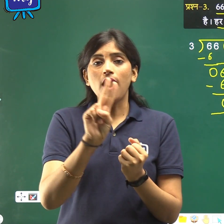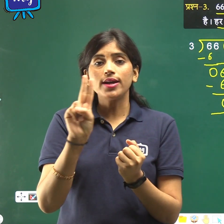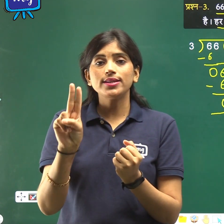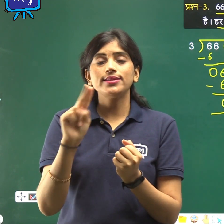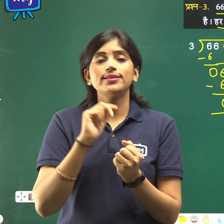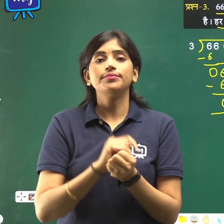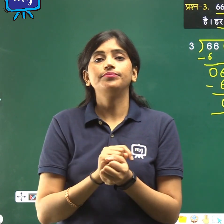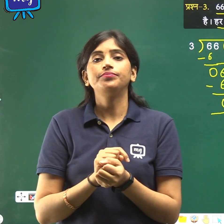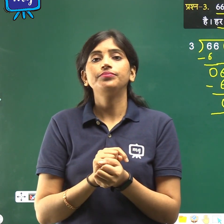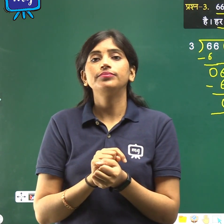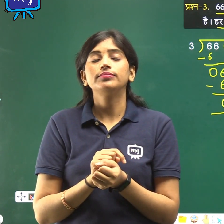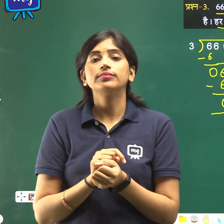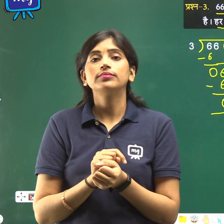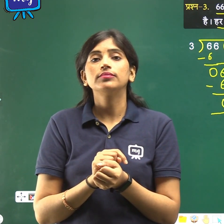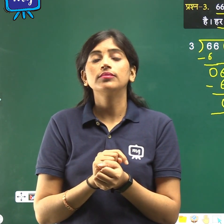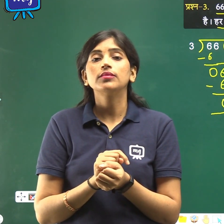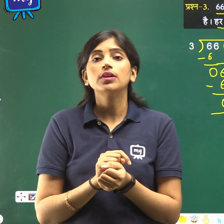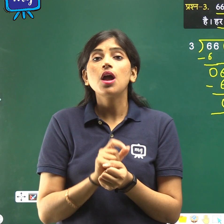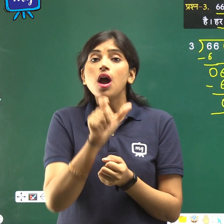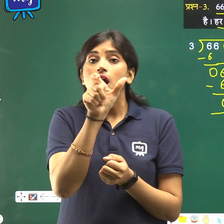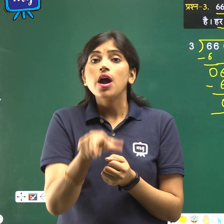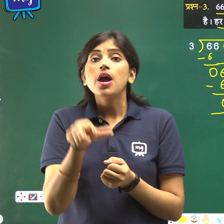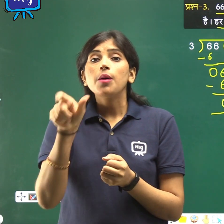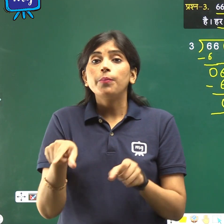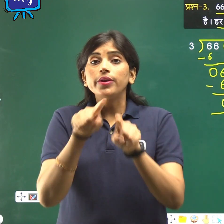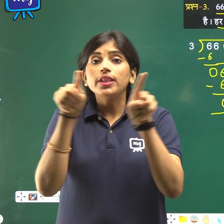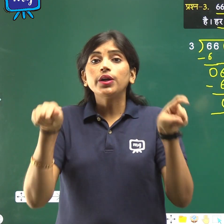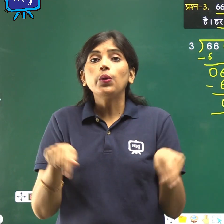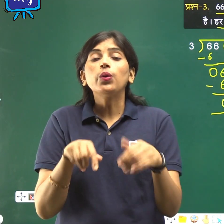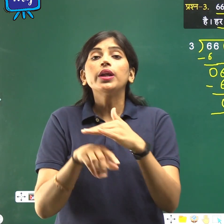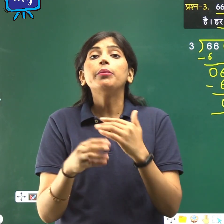22। तो टोकरी में कितने टमाटर आए?